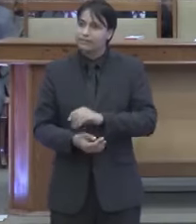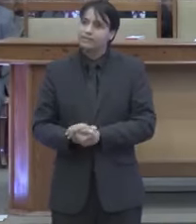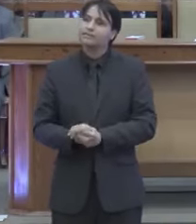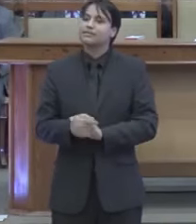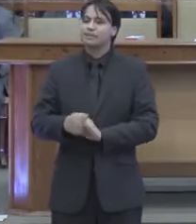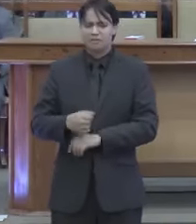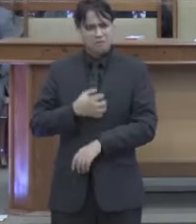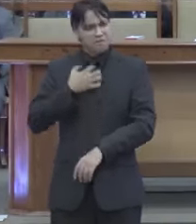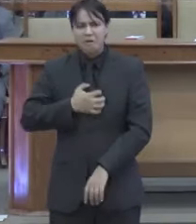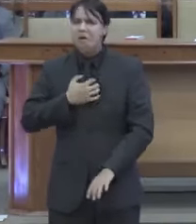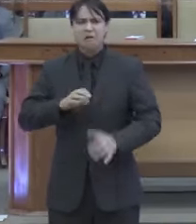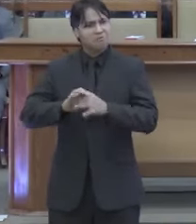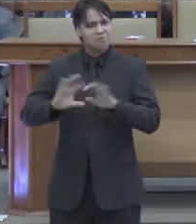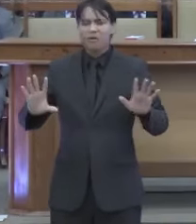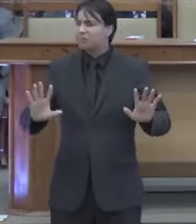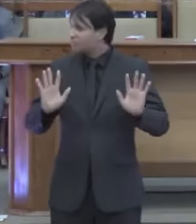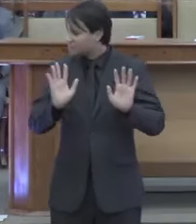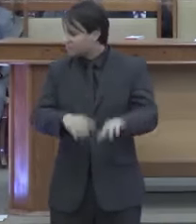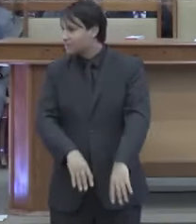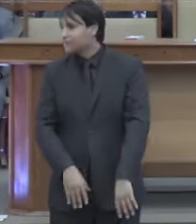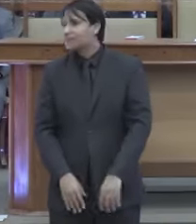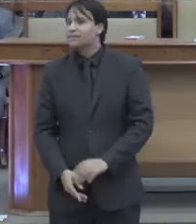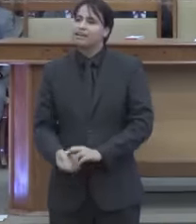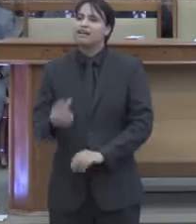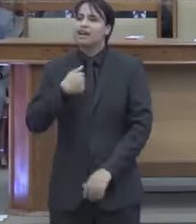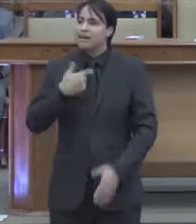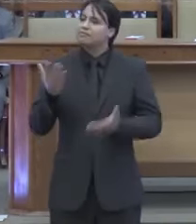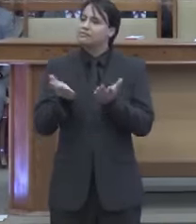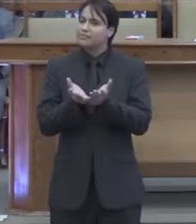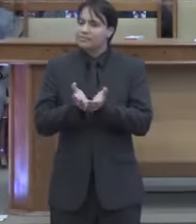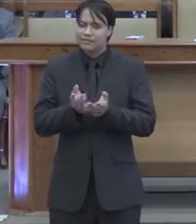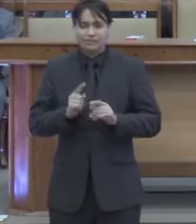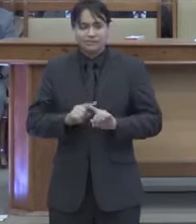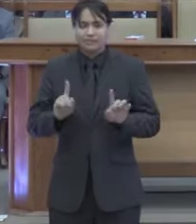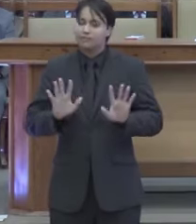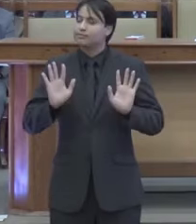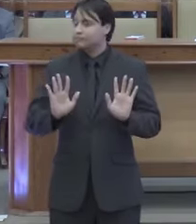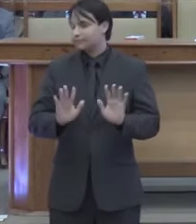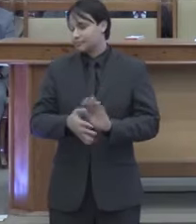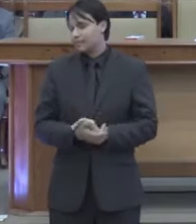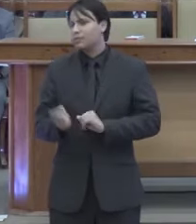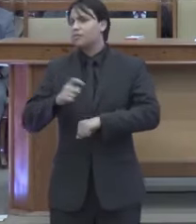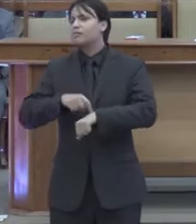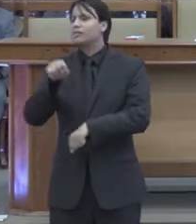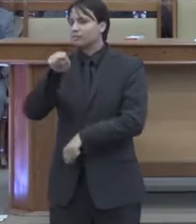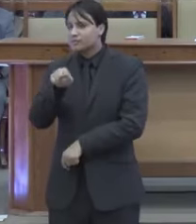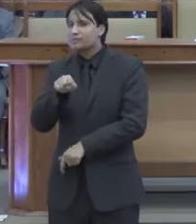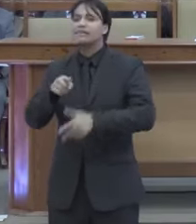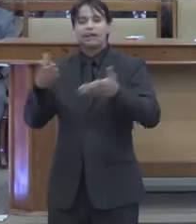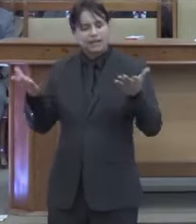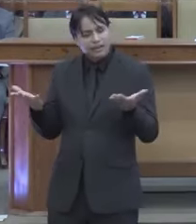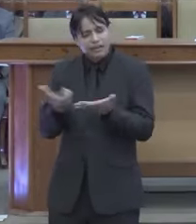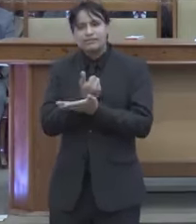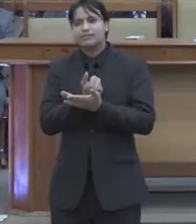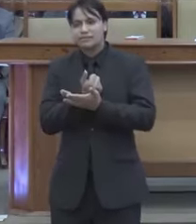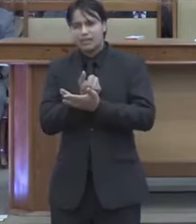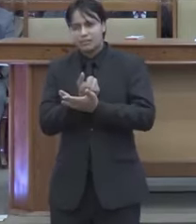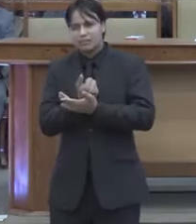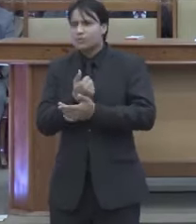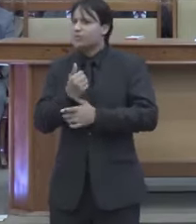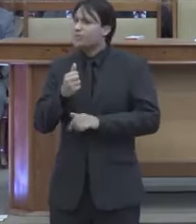se zanga. Pastor, é o seguinte, eu estou crente, mas... Irmão, quando tu tem o gozo da salvação, tu não troca por